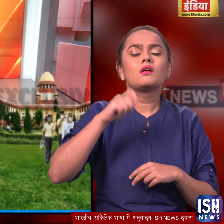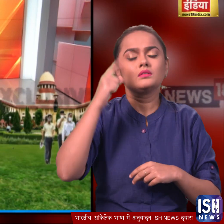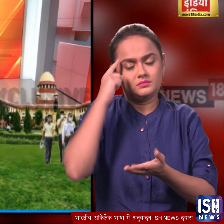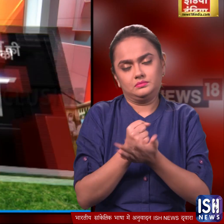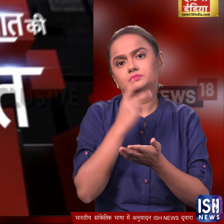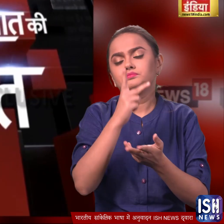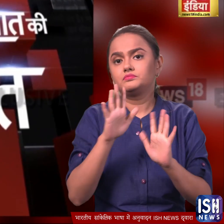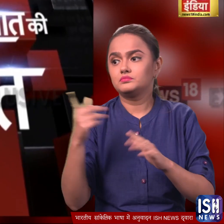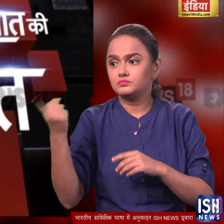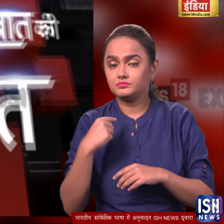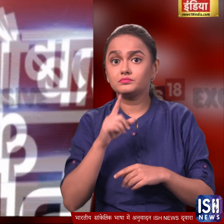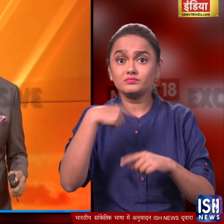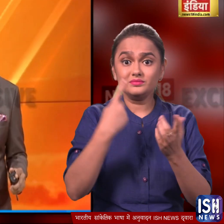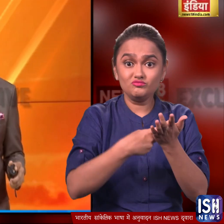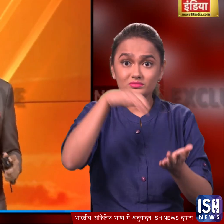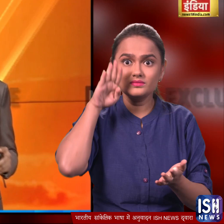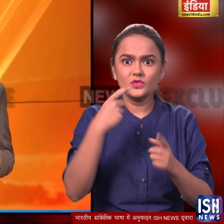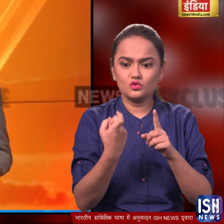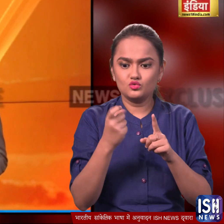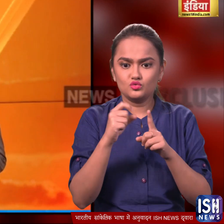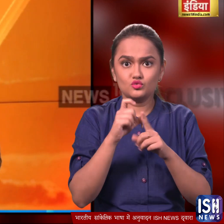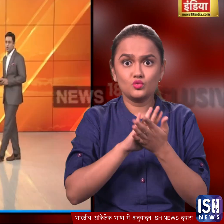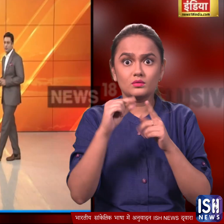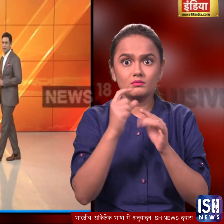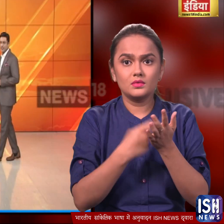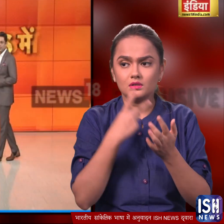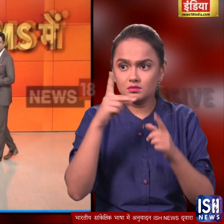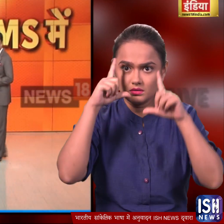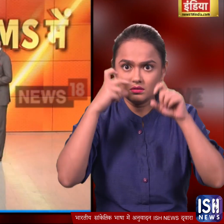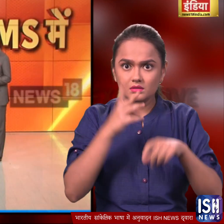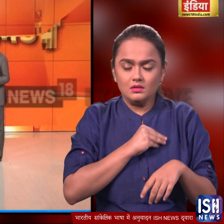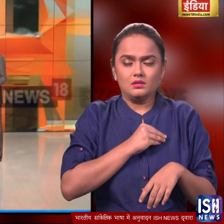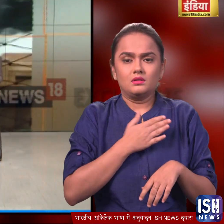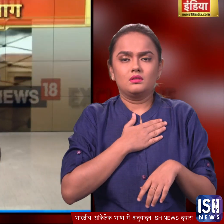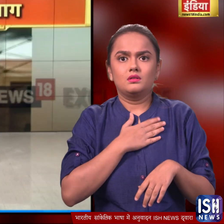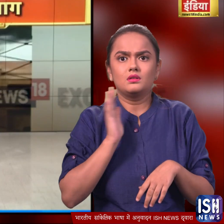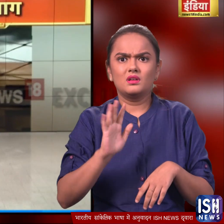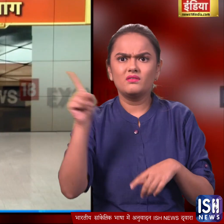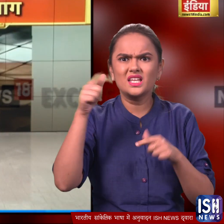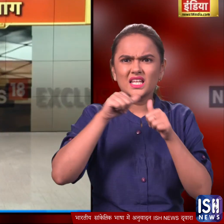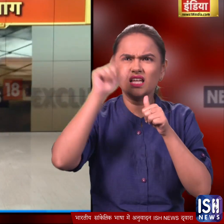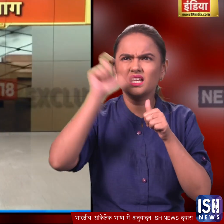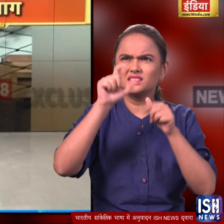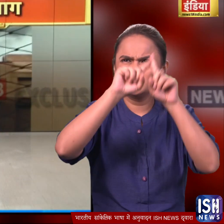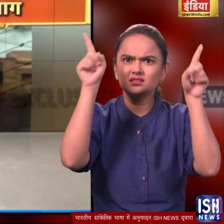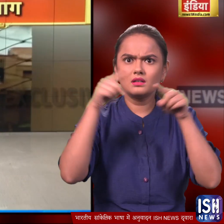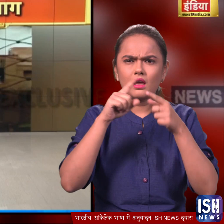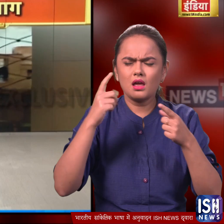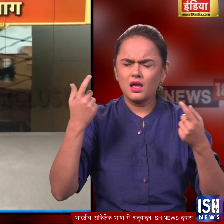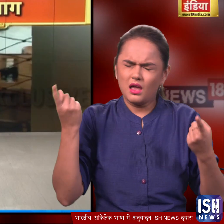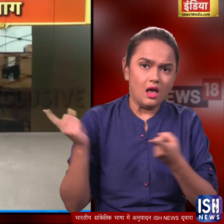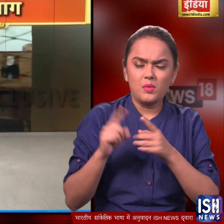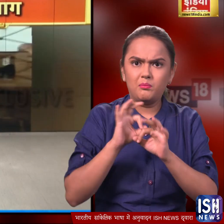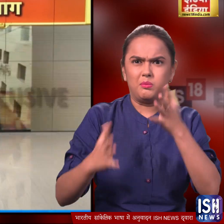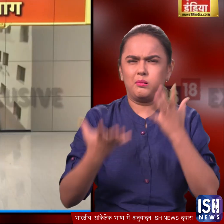अदालत इस पर आदेश दे सकती है। राजस्थान के जोधपुर से डरा देने वाली कुछ तस्वीरें सामने आई। वहां मौजूद एम्स की एक एसी यूनिट में अचानक आग लग